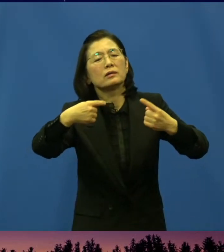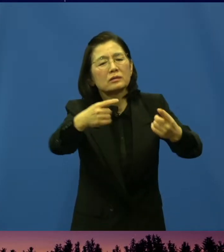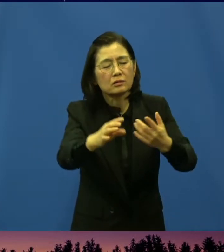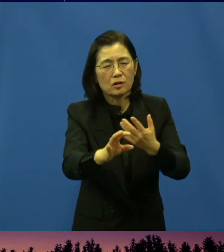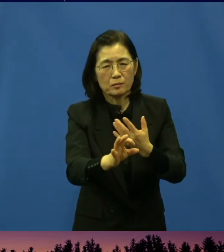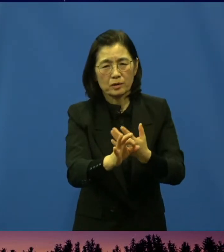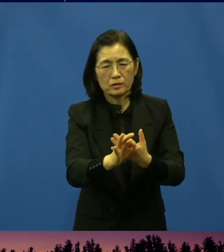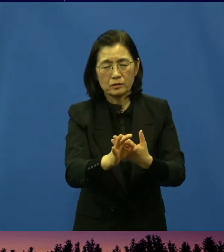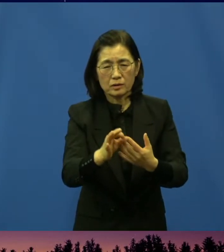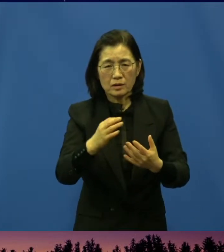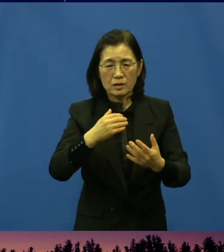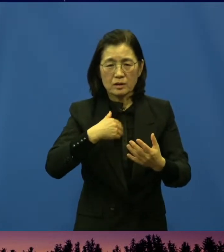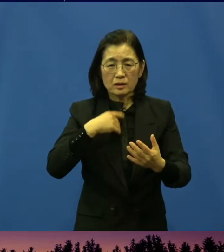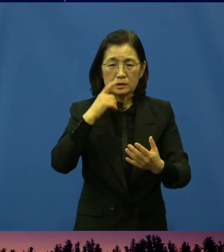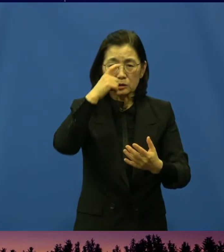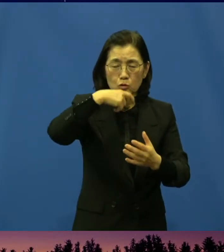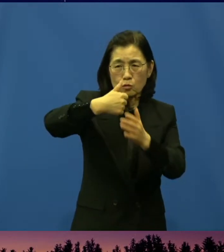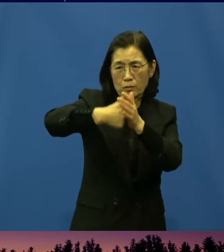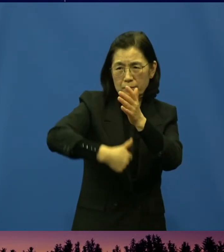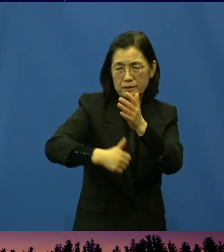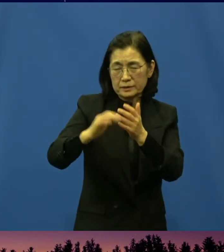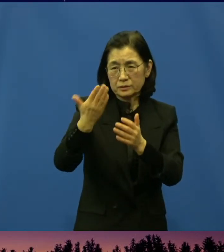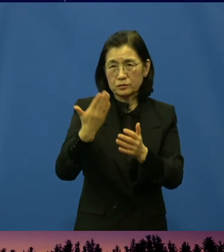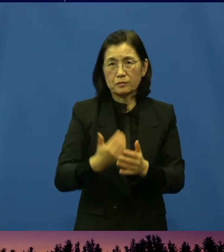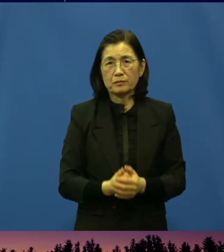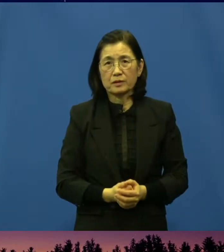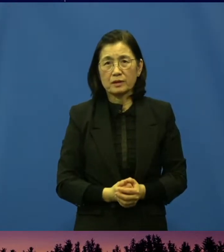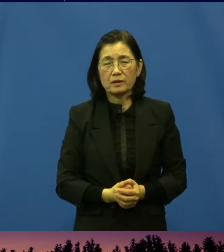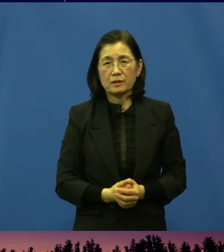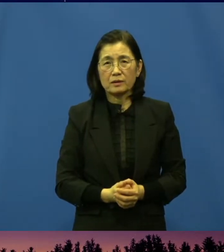돈도 비슷해요, 여러분. 돈은 중립이 아니에요.